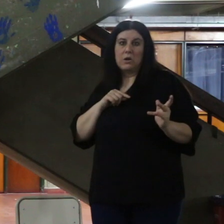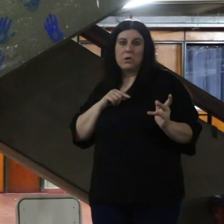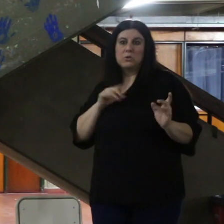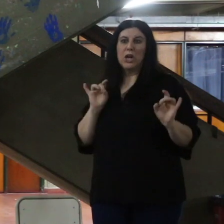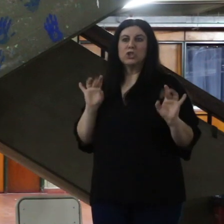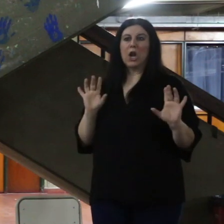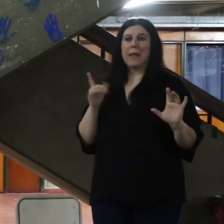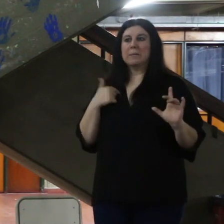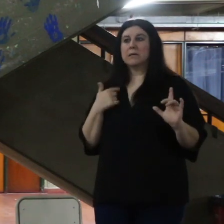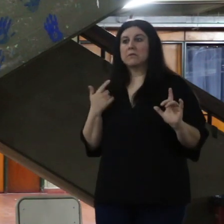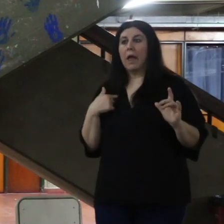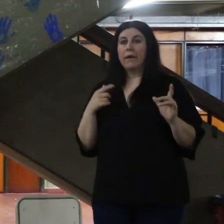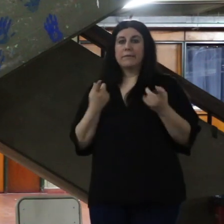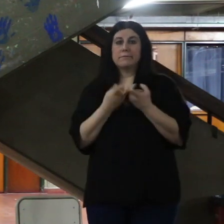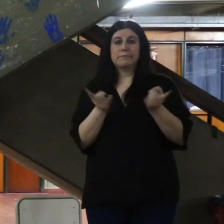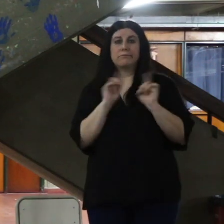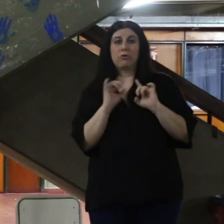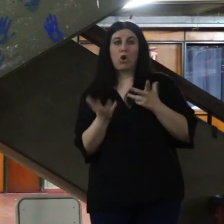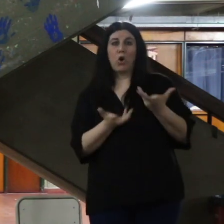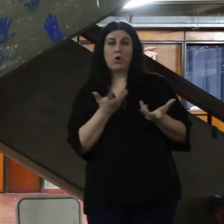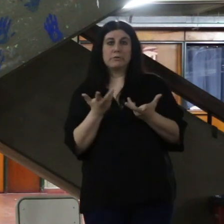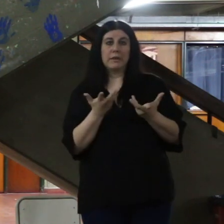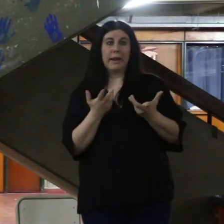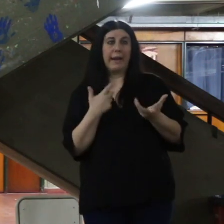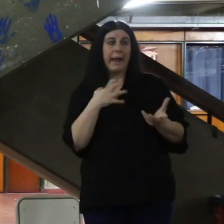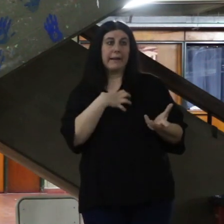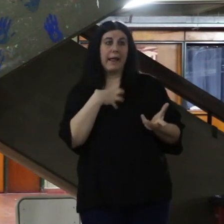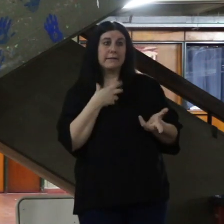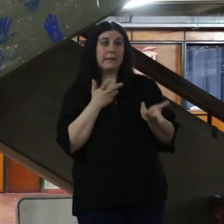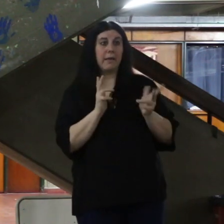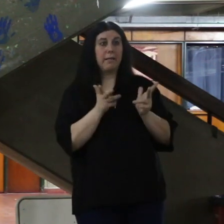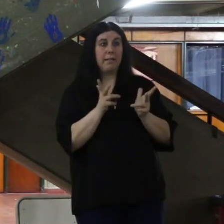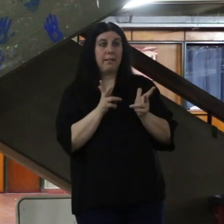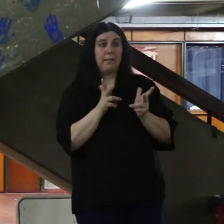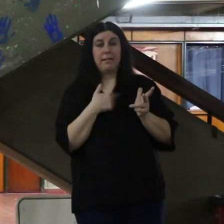dar clase de una cocina durante un año y medio, ¿sí?,